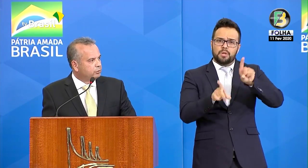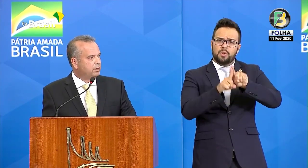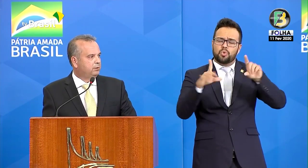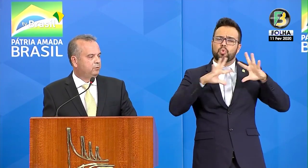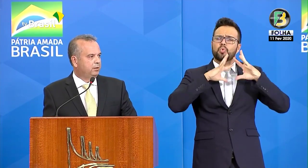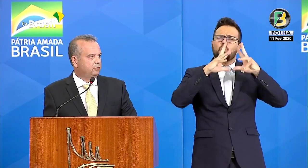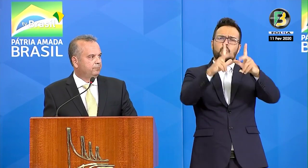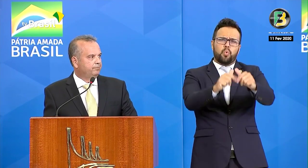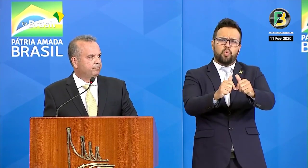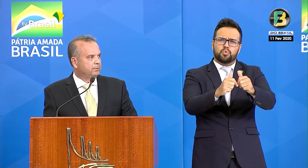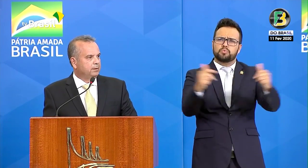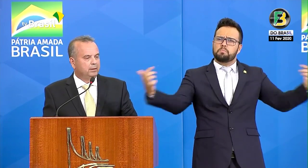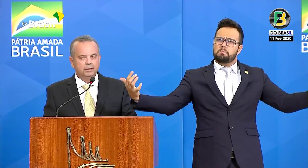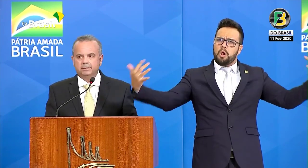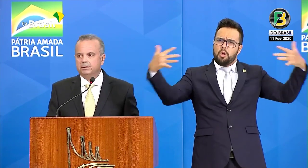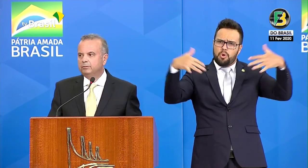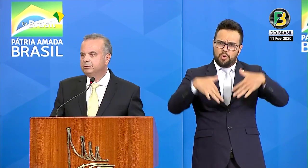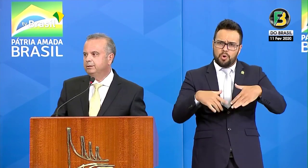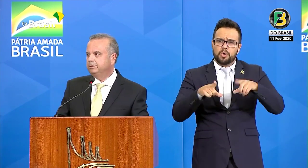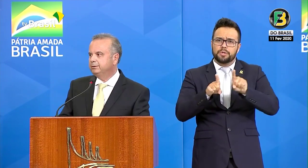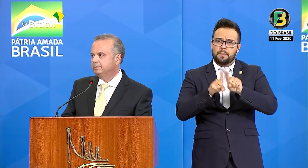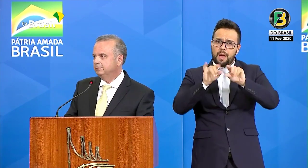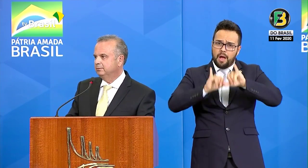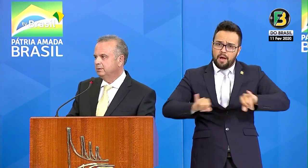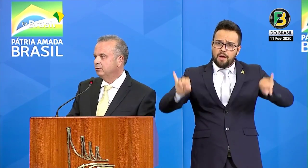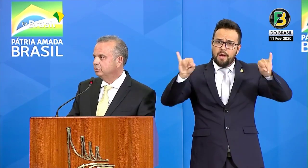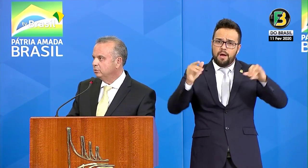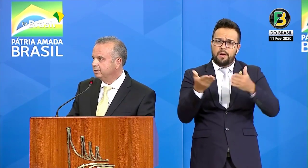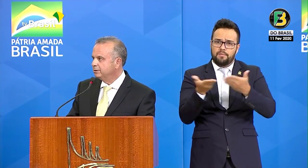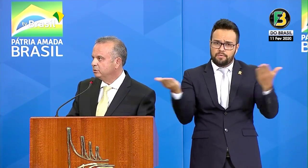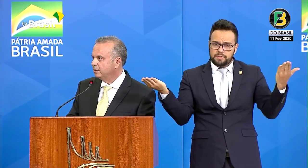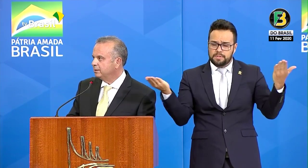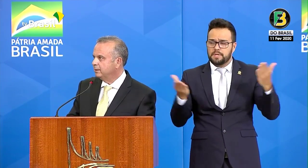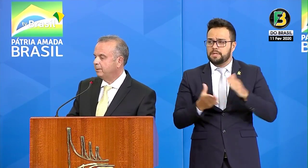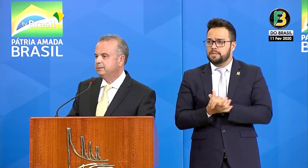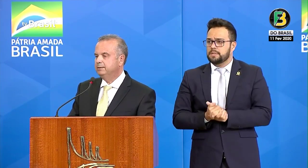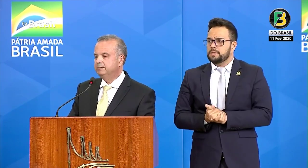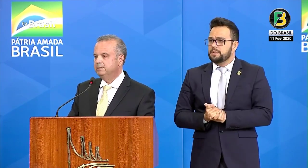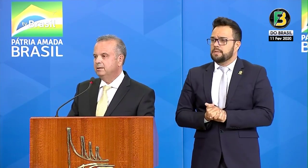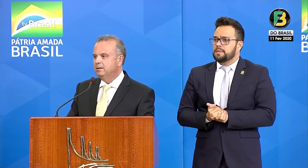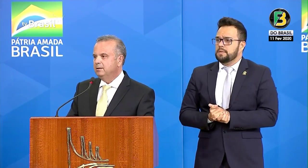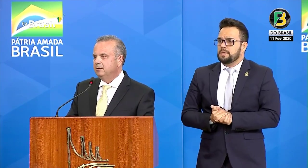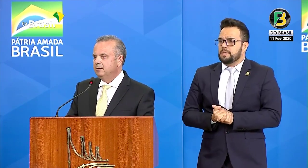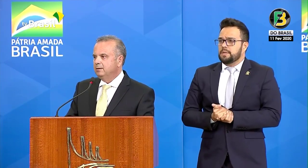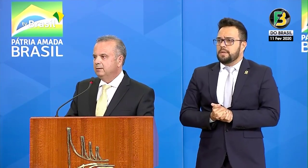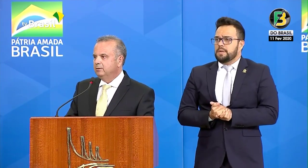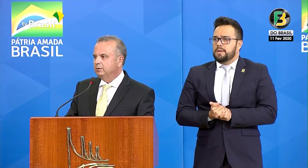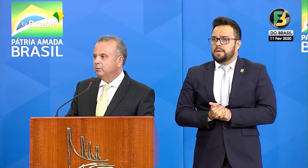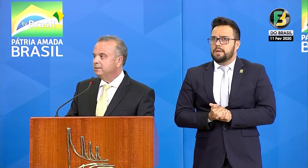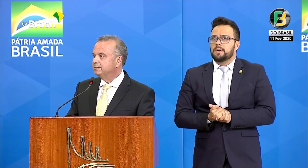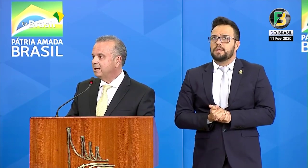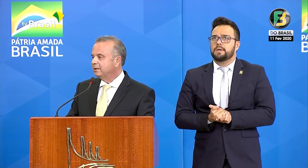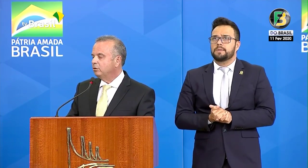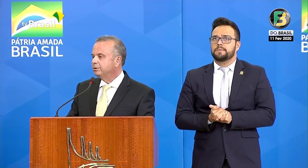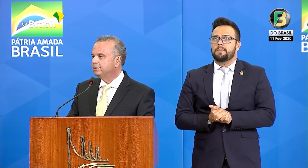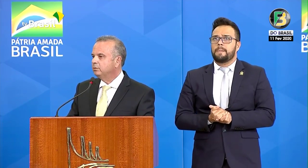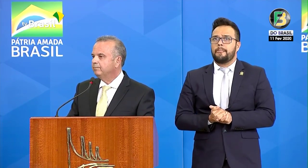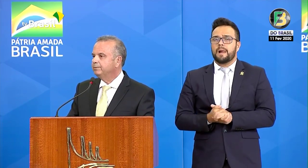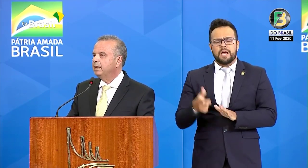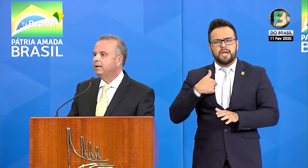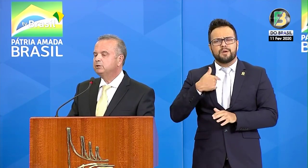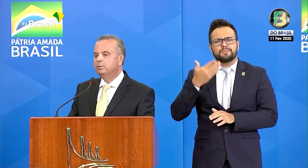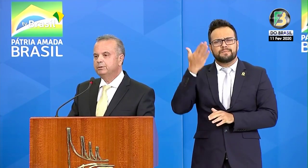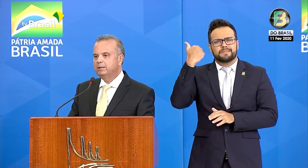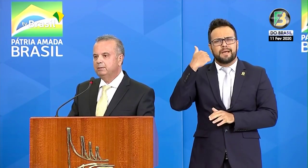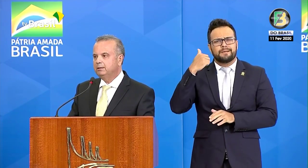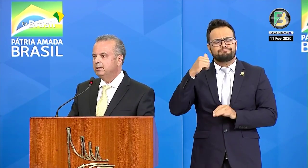saudar todos que aqui vieram e dizer a vocês, aos senhores e senhoras aqui presentes, que eu tenho a exata